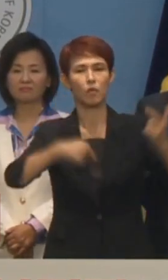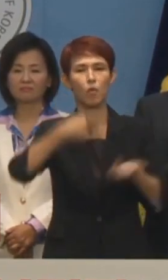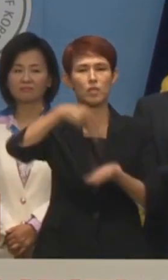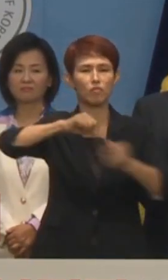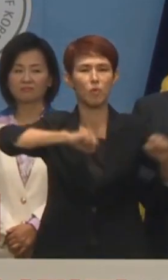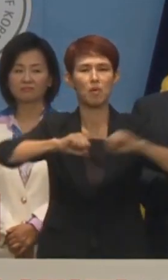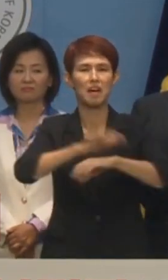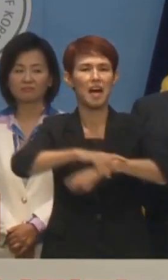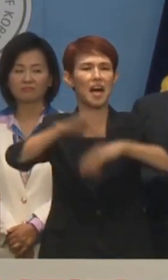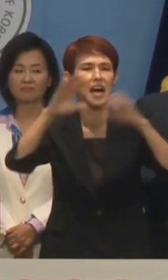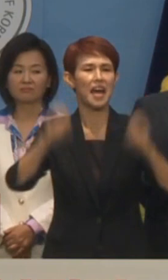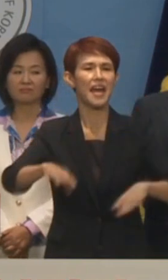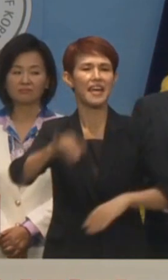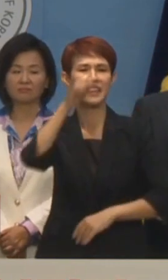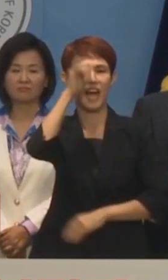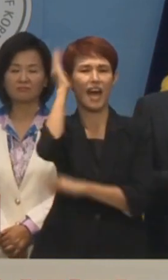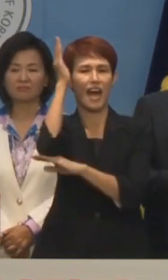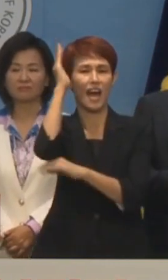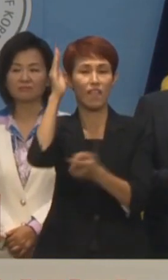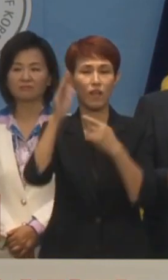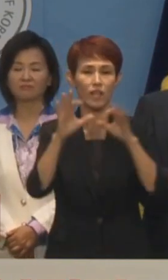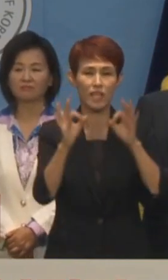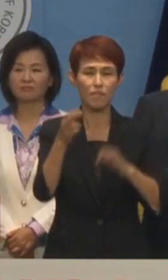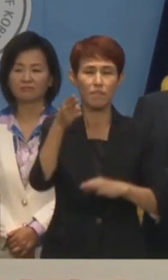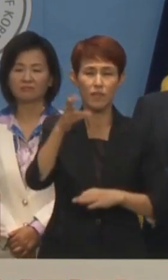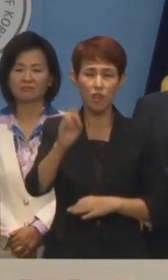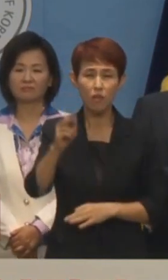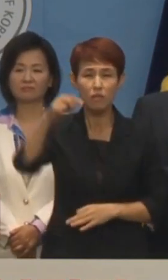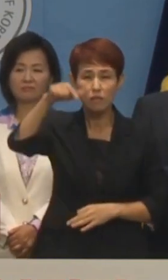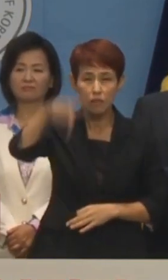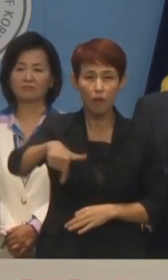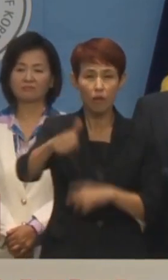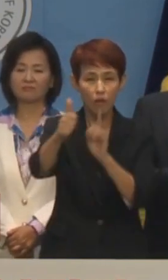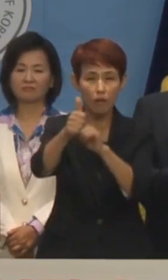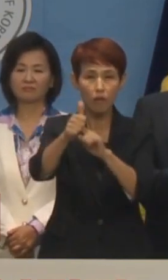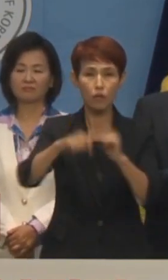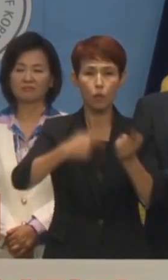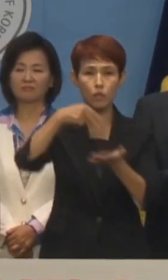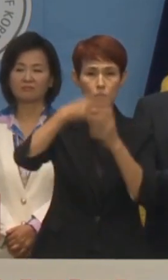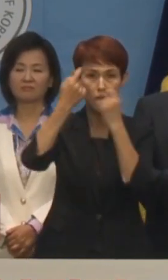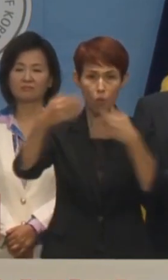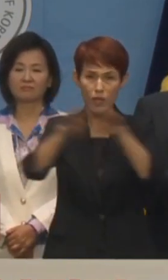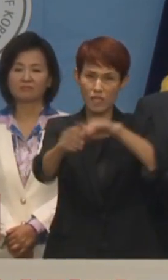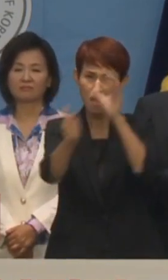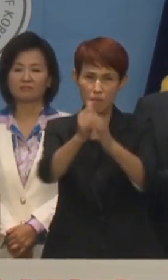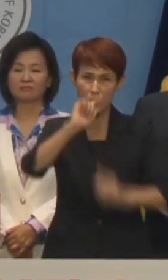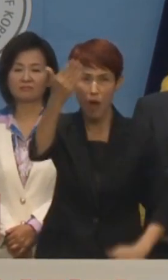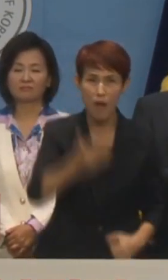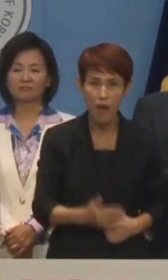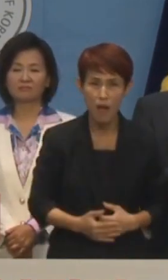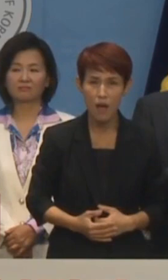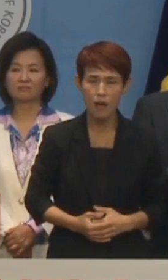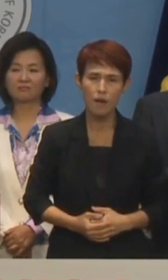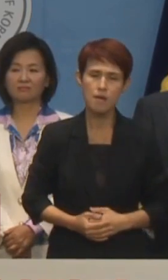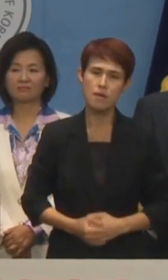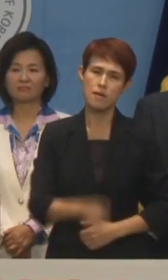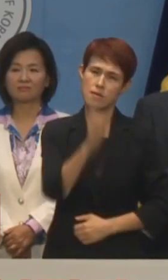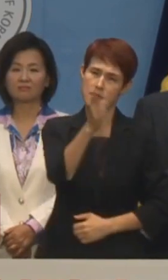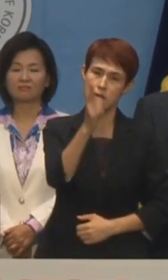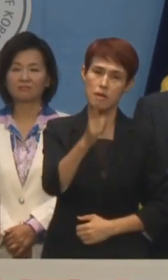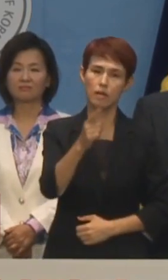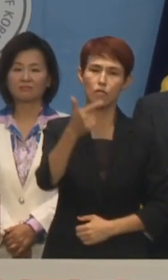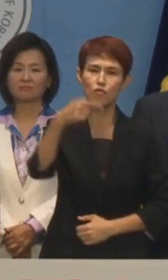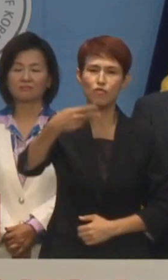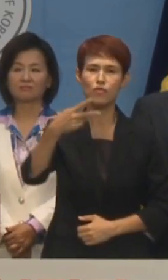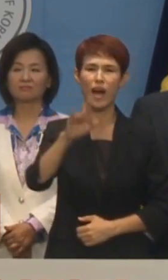짓이라고 터무니없는 궤변을 일삼는 김형석 같은 자가 독립기념관장이라뇨. 이 같은 작자들에게